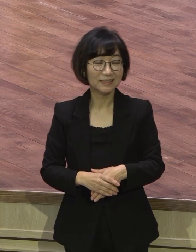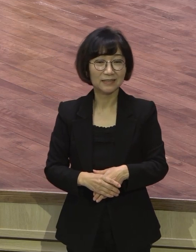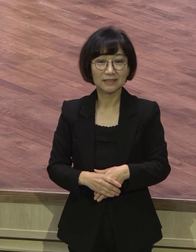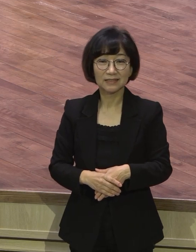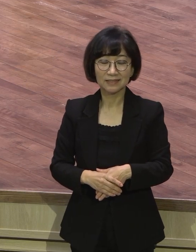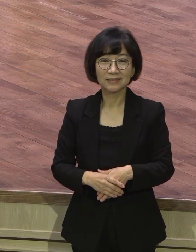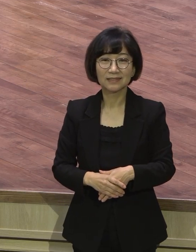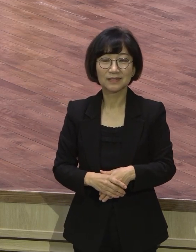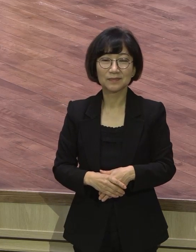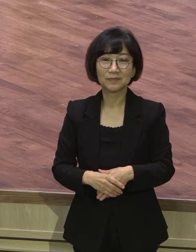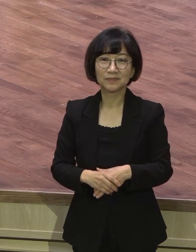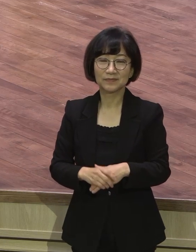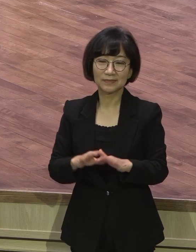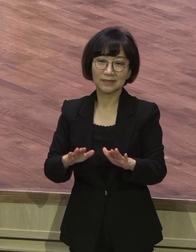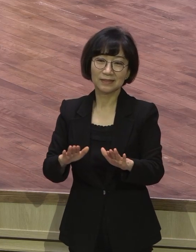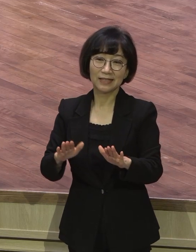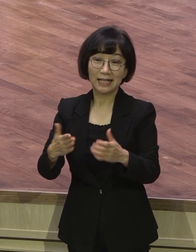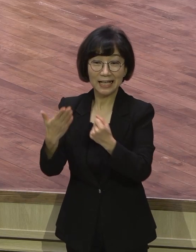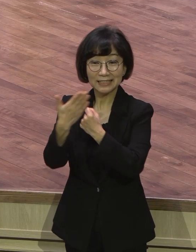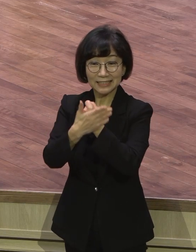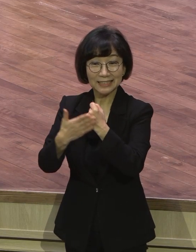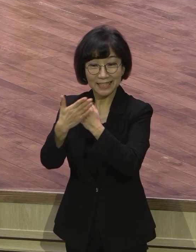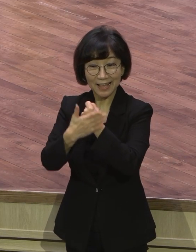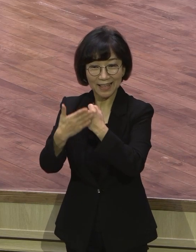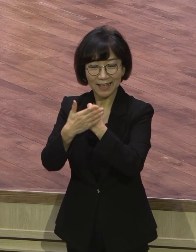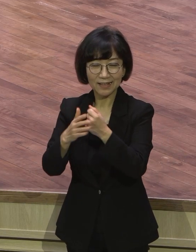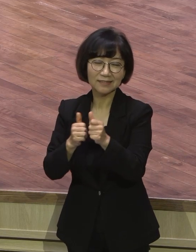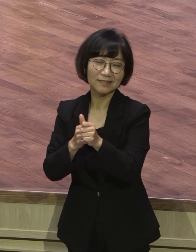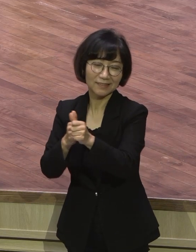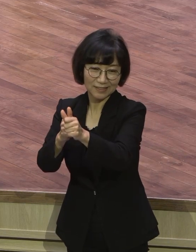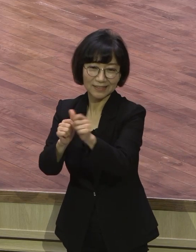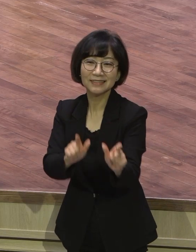이게 뭐요? 은혜가 은혜가 이끄는 삶이에요.